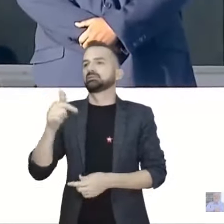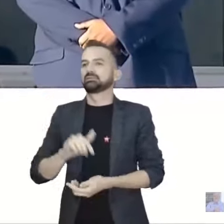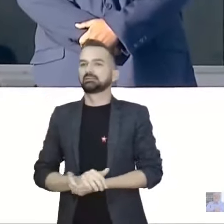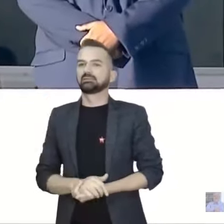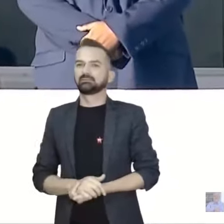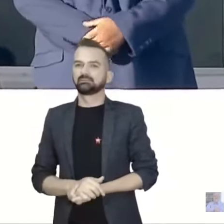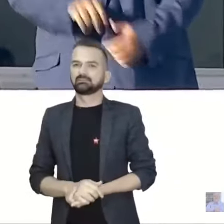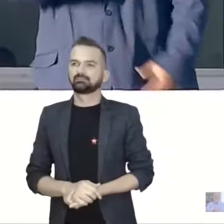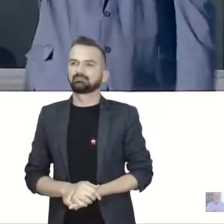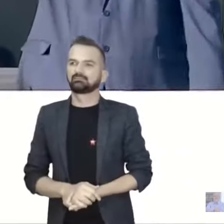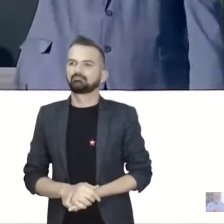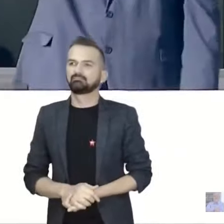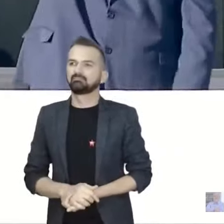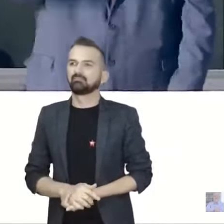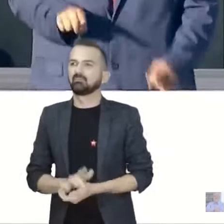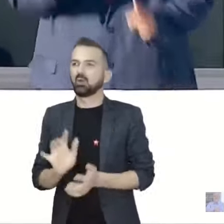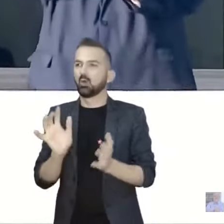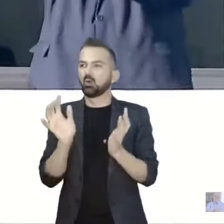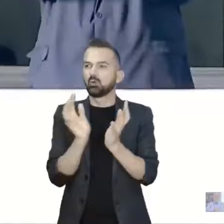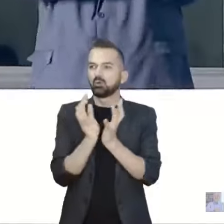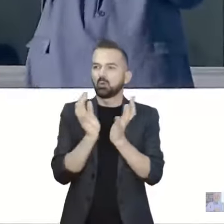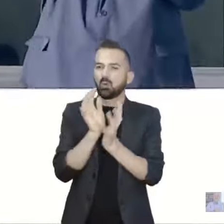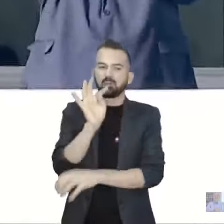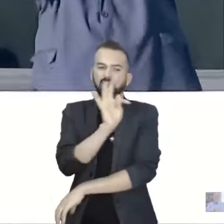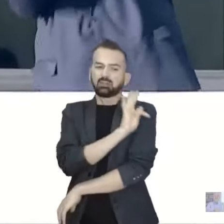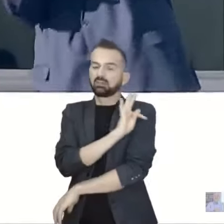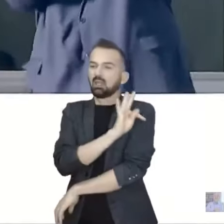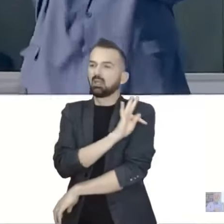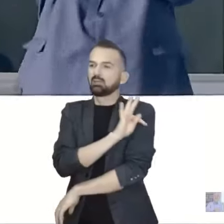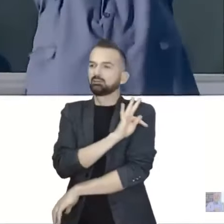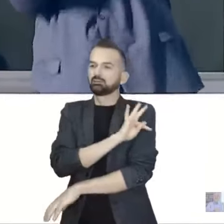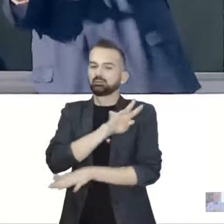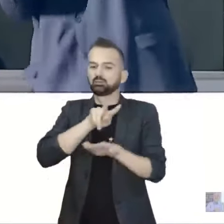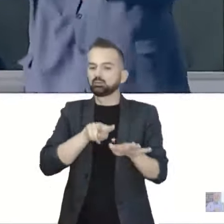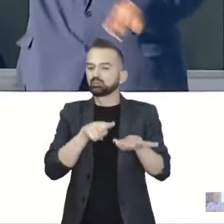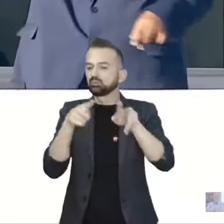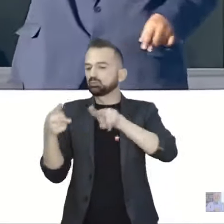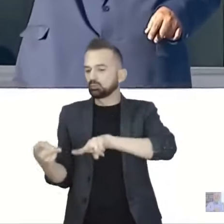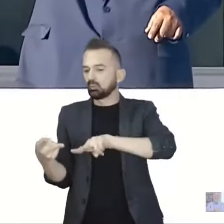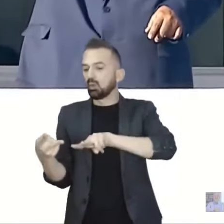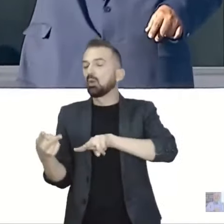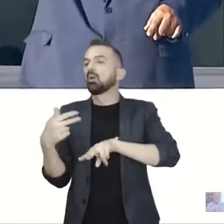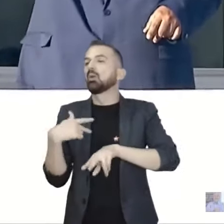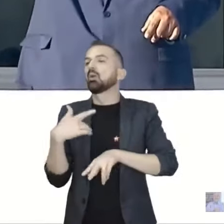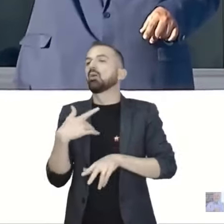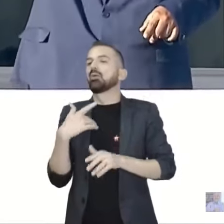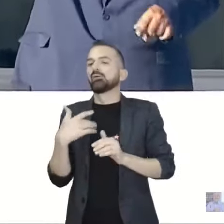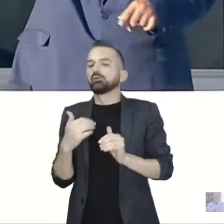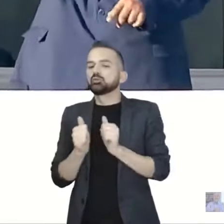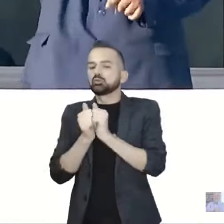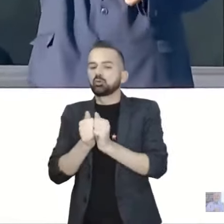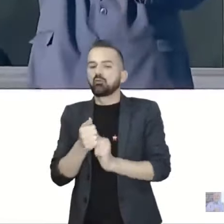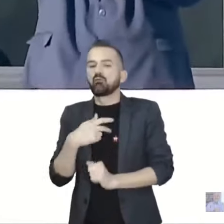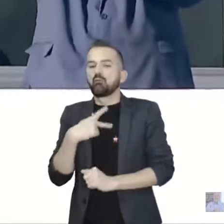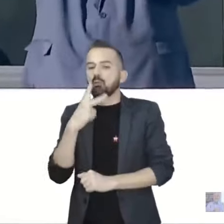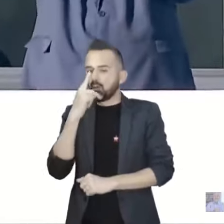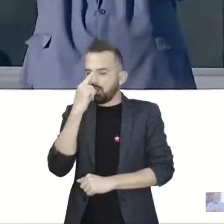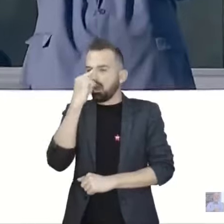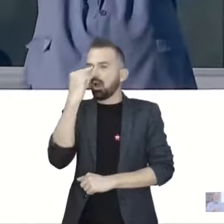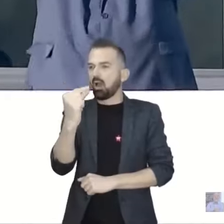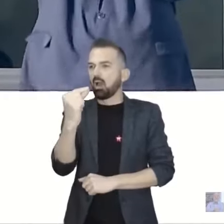Os grupos técnicos do gabinete de transição coordenada pelo meu vice Alckmin, que por 2 meses